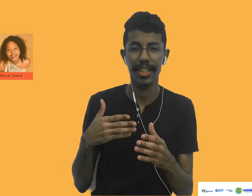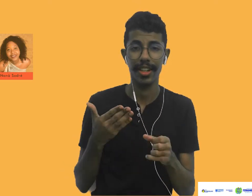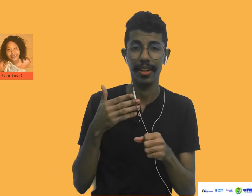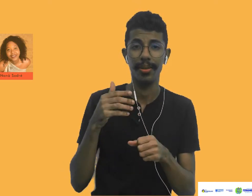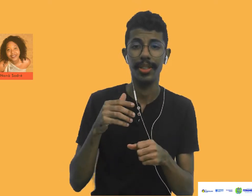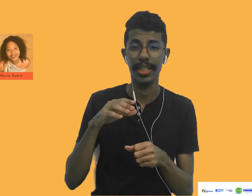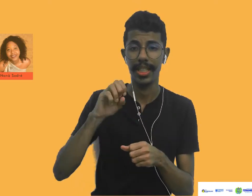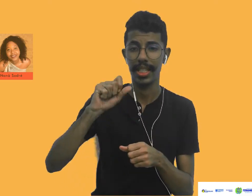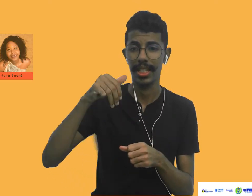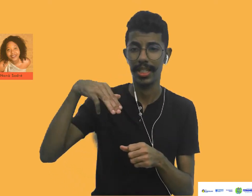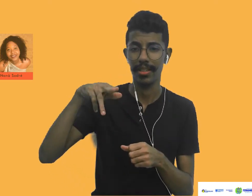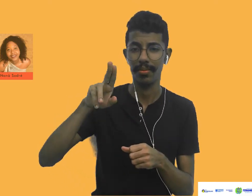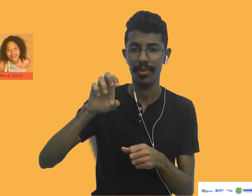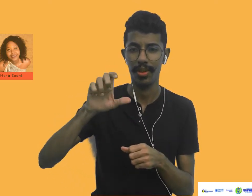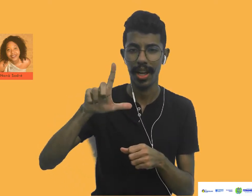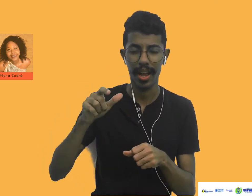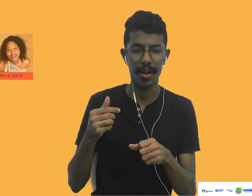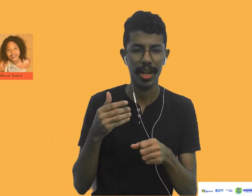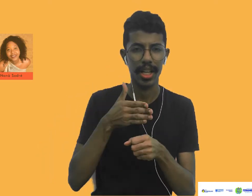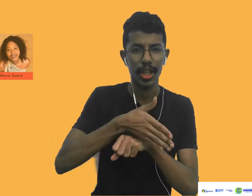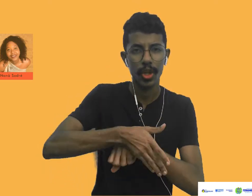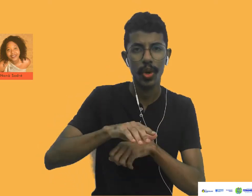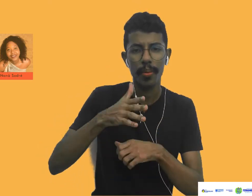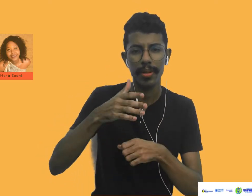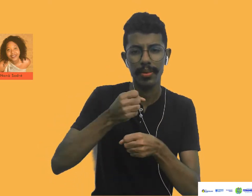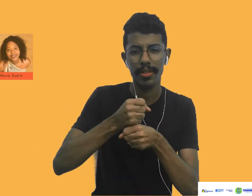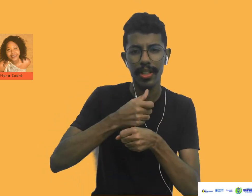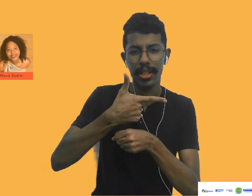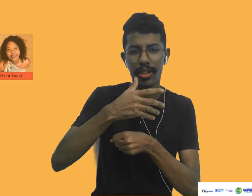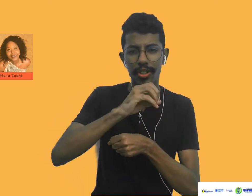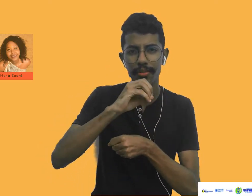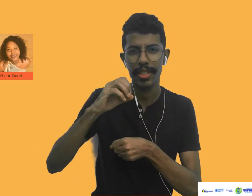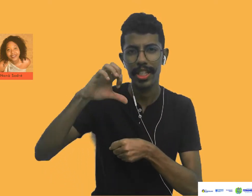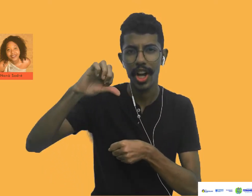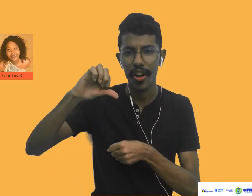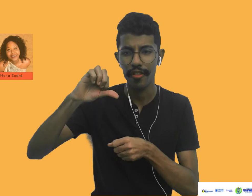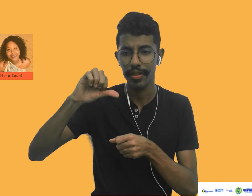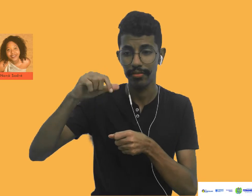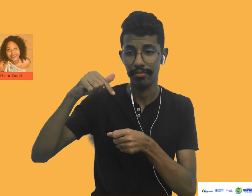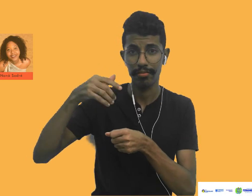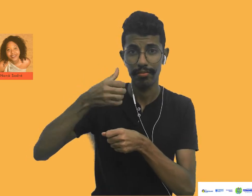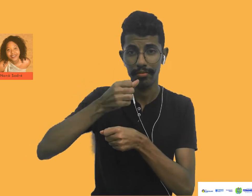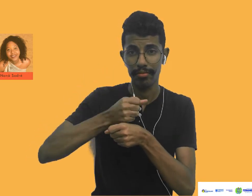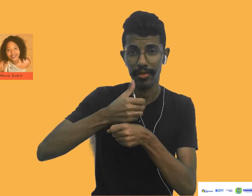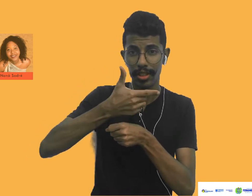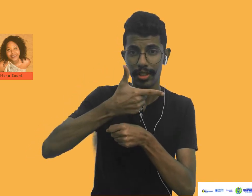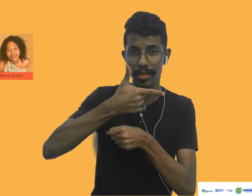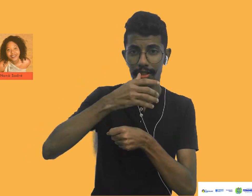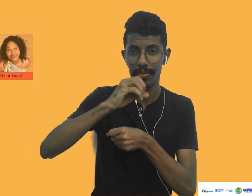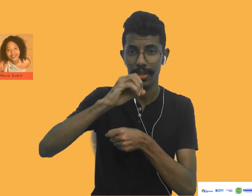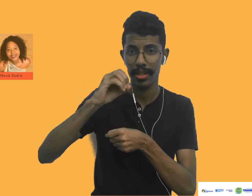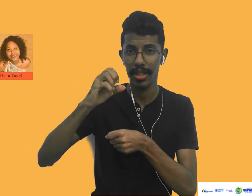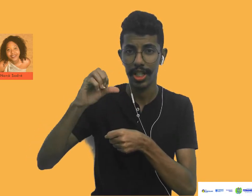Samuel entrou em 2009, montamos o cordel e desde então, a partir de